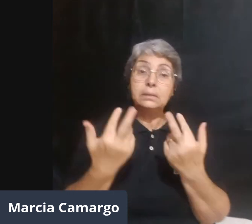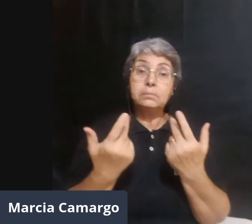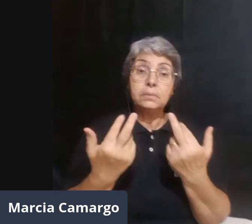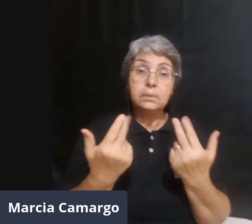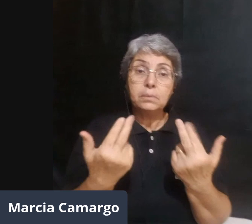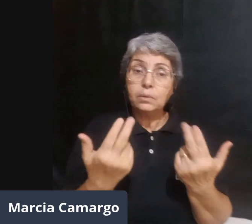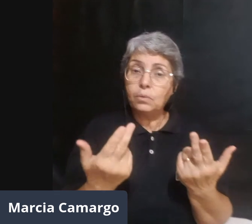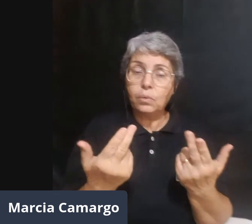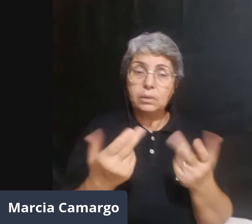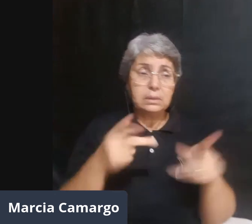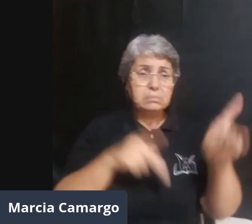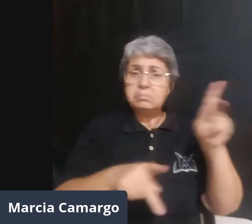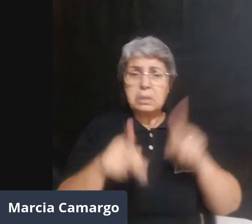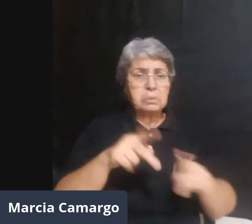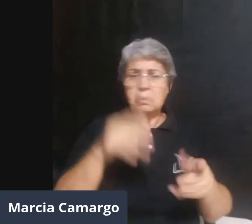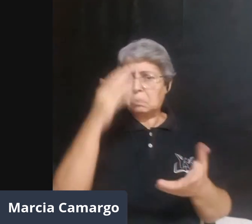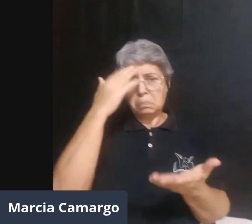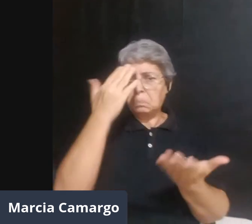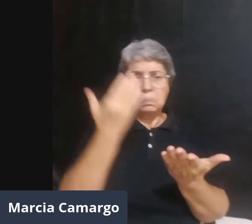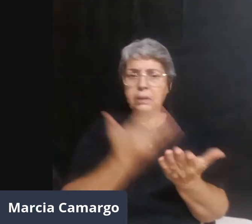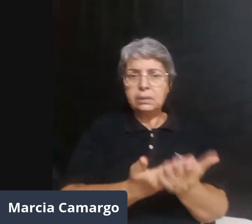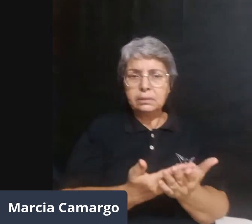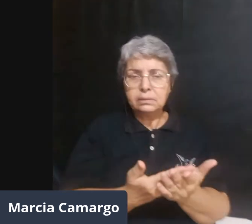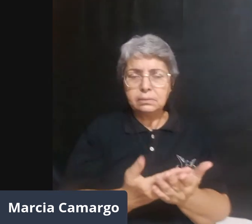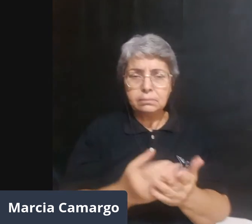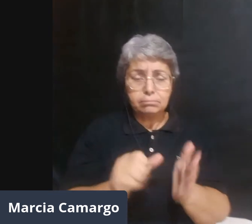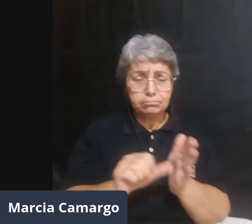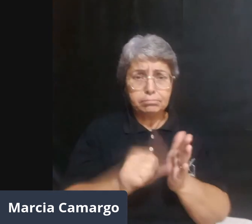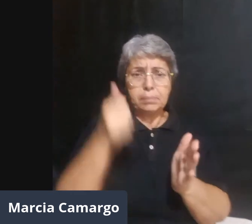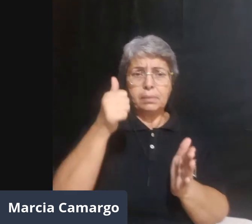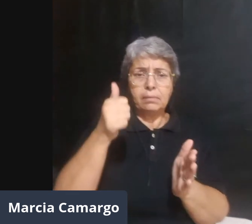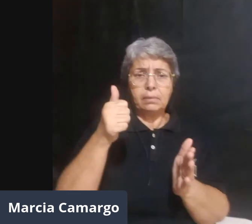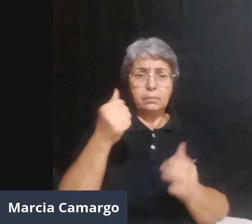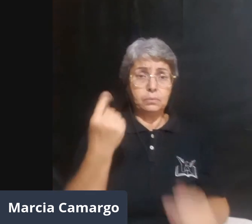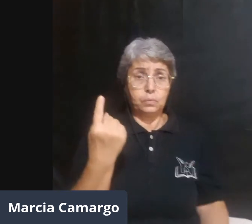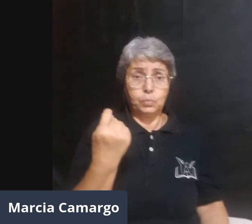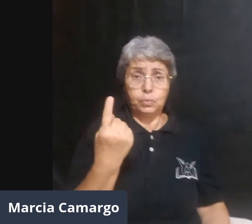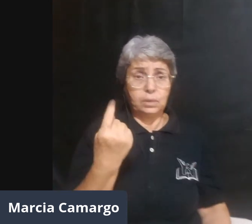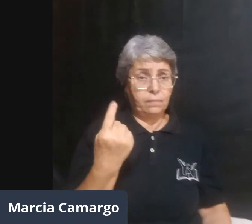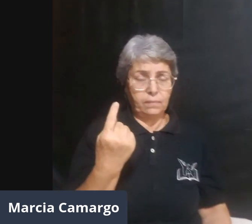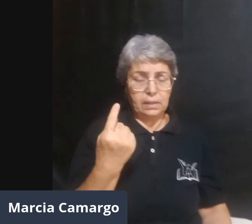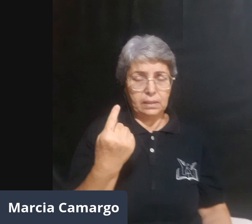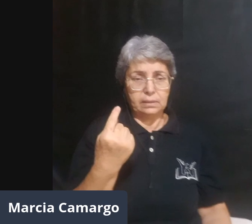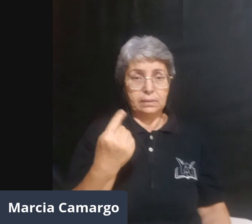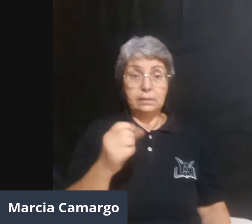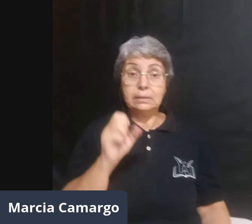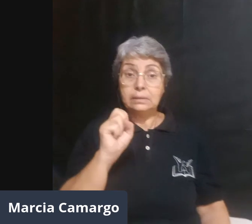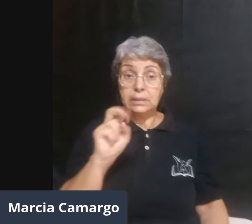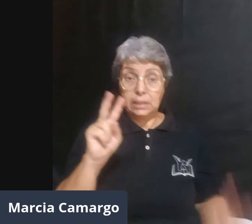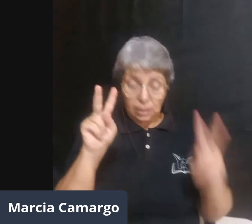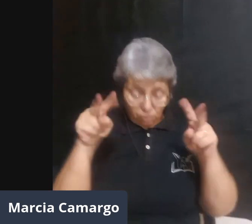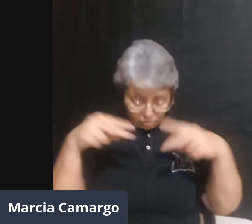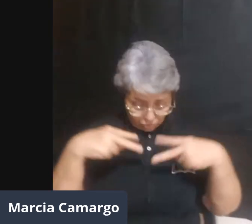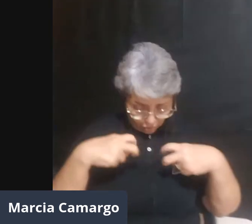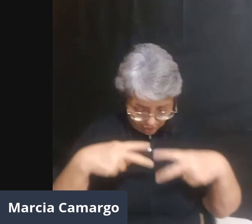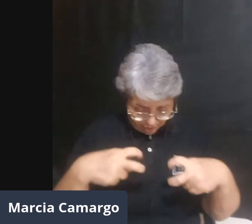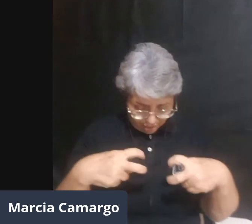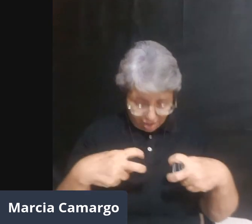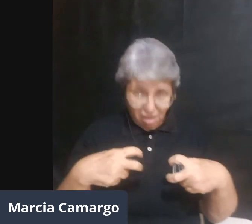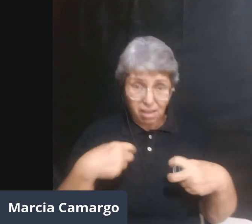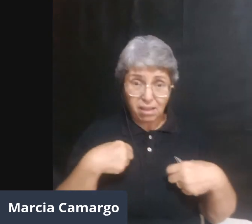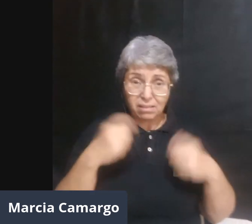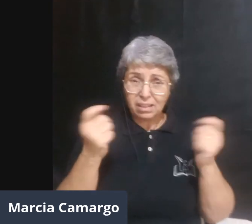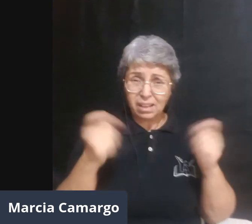Isso aconteceu uma única vez na história. Quando eu olho para mim mesma e vejo que não sou capaz, eu posso